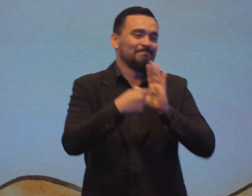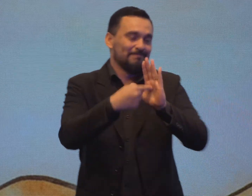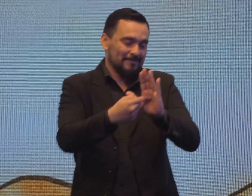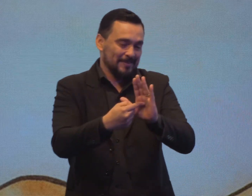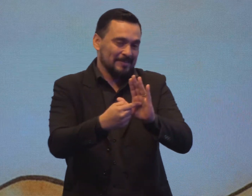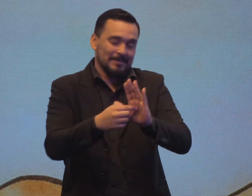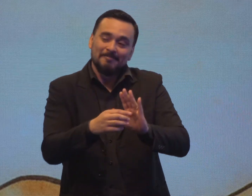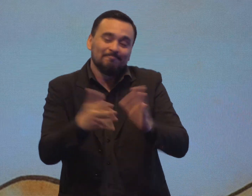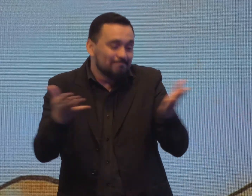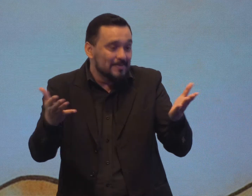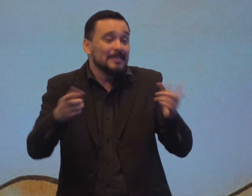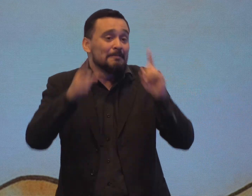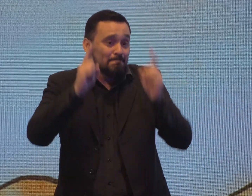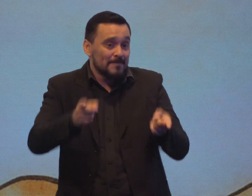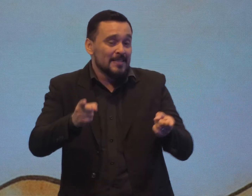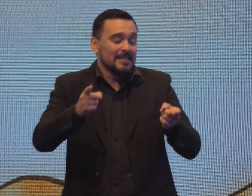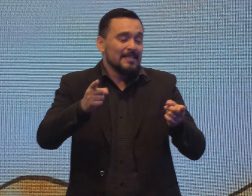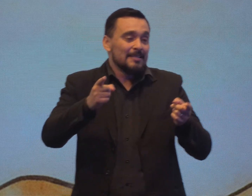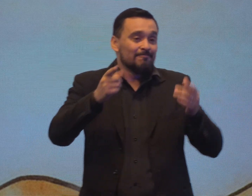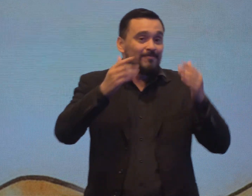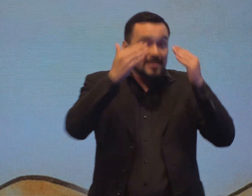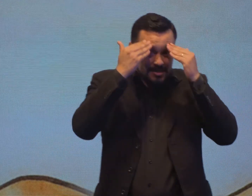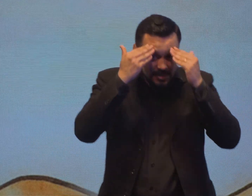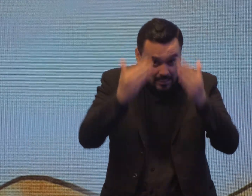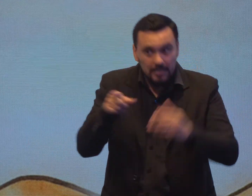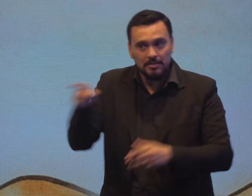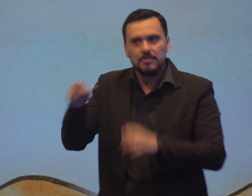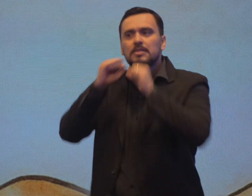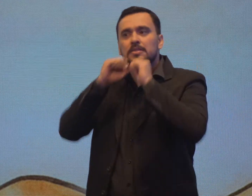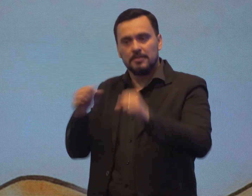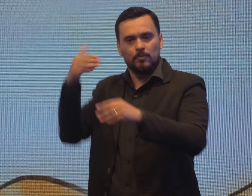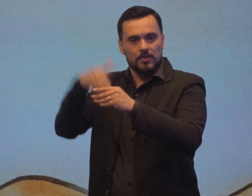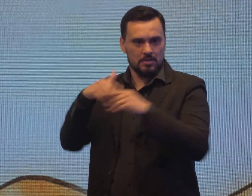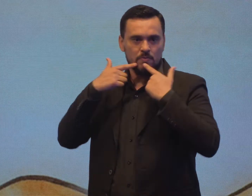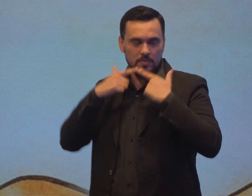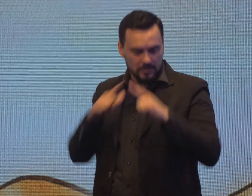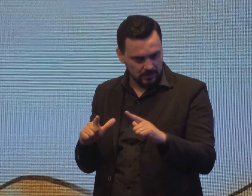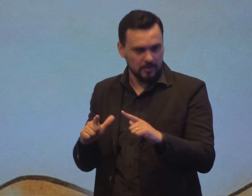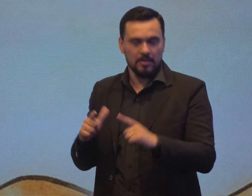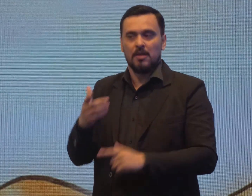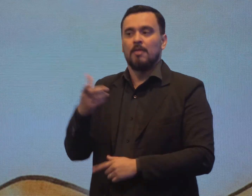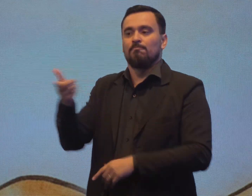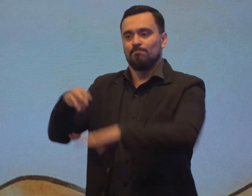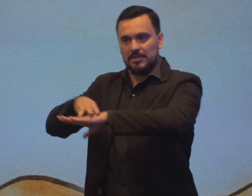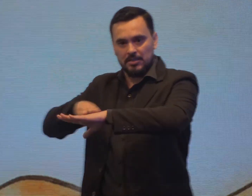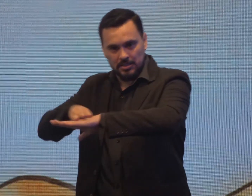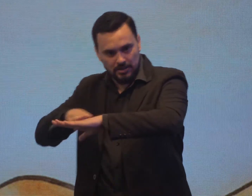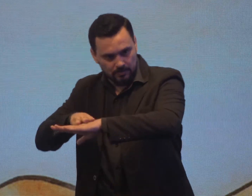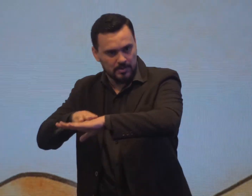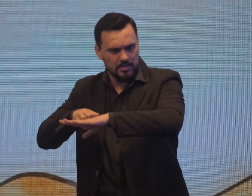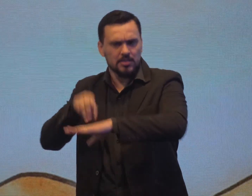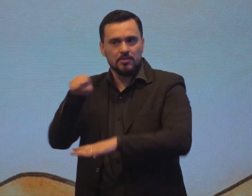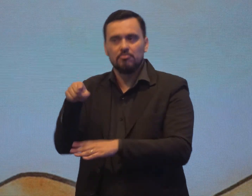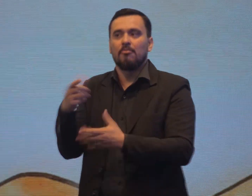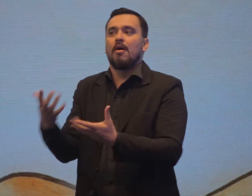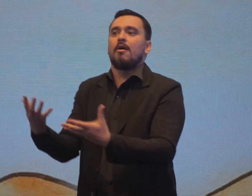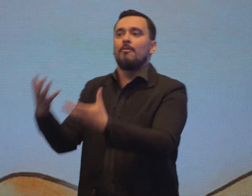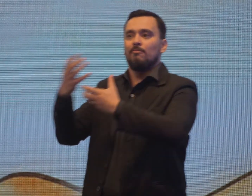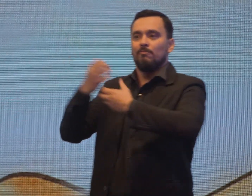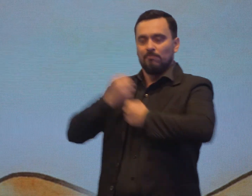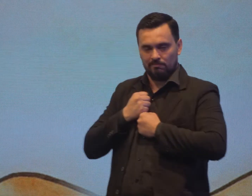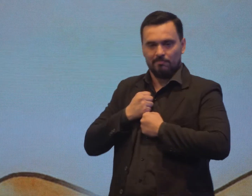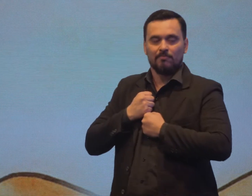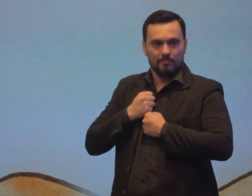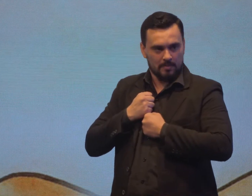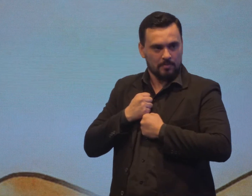a ustedes, quiero mostrarles mi trabajo, también agradecerle a la Secretaría de Políticas Lingüísticas, al ministro